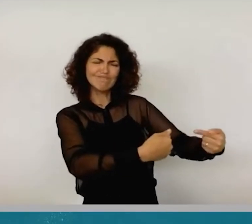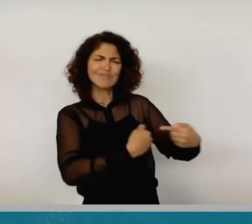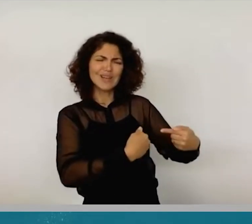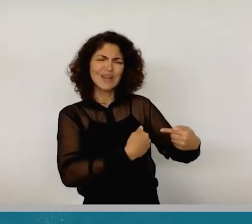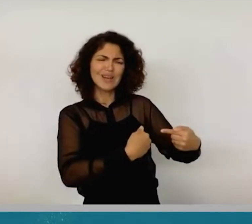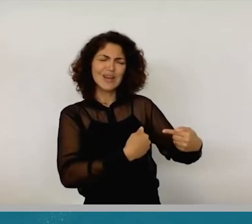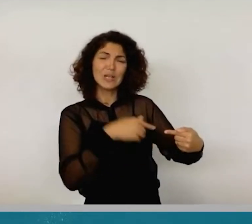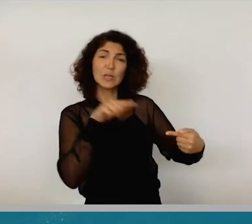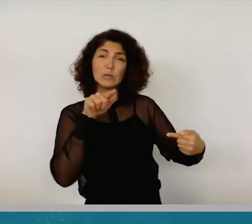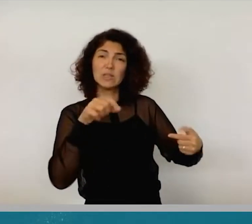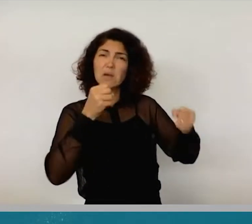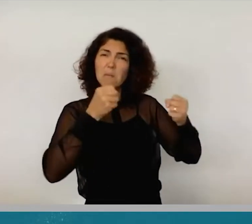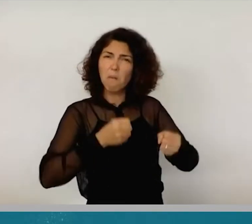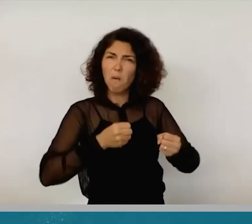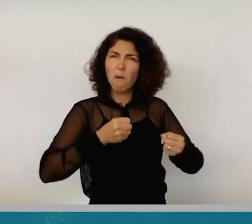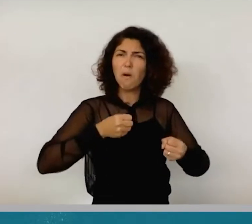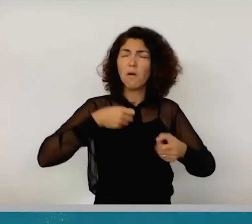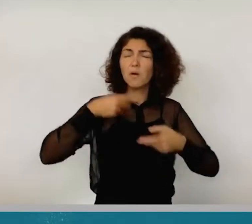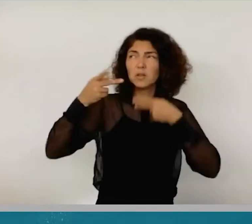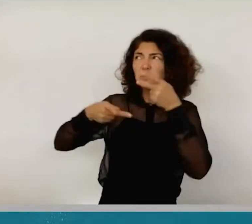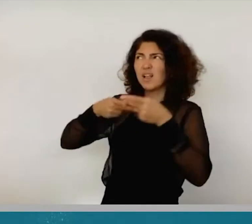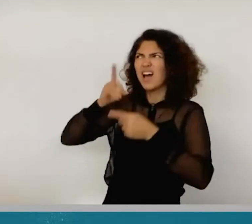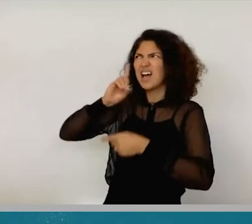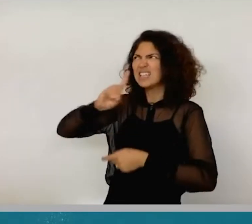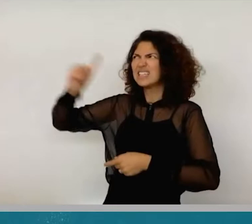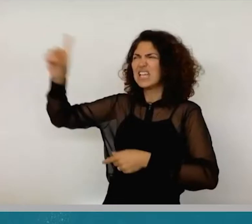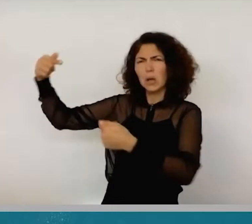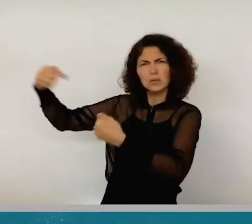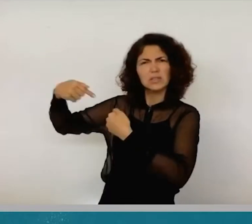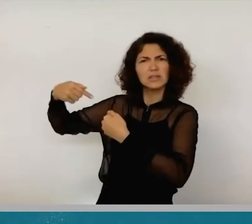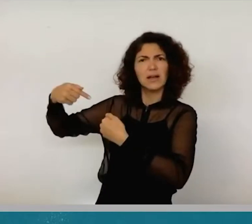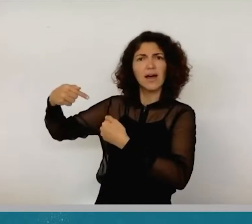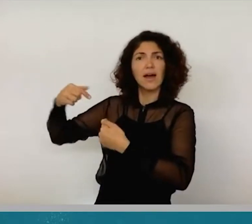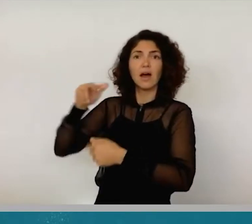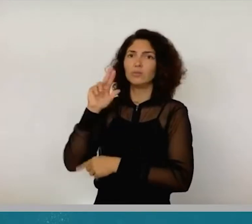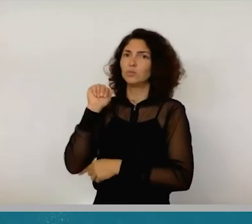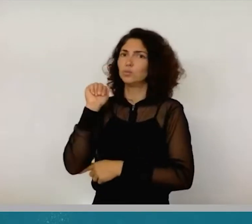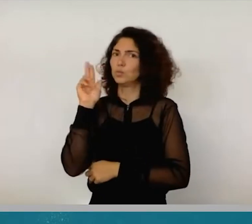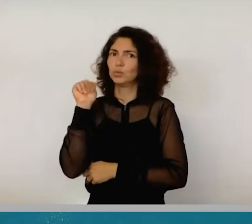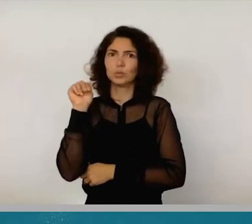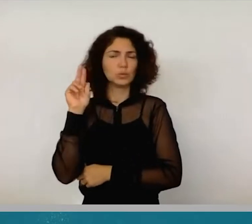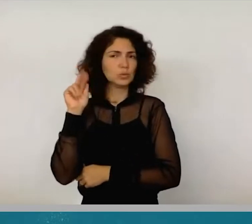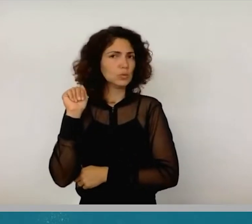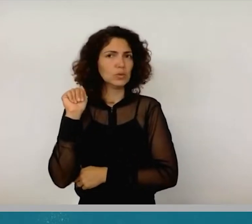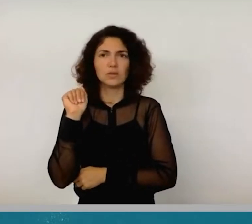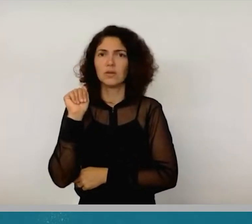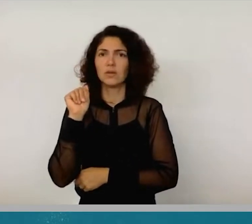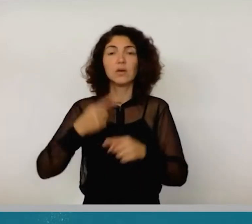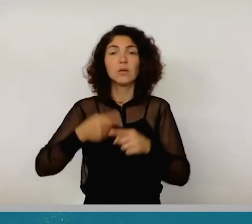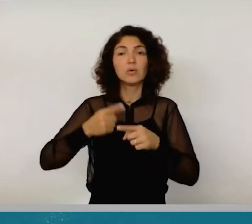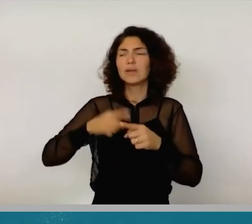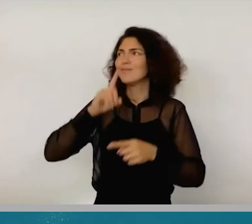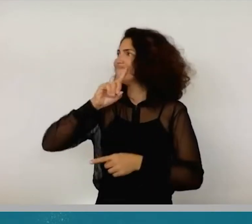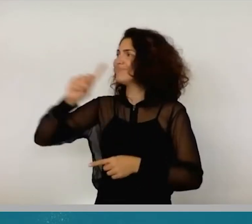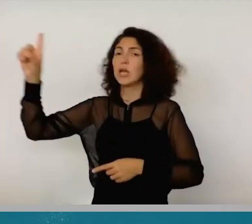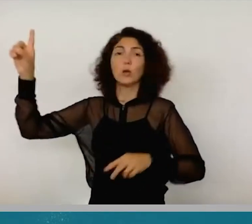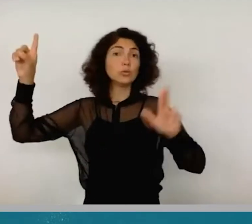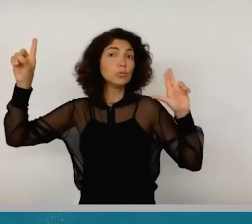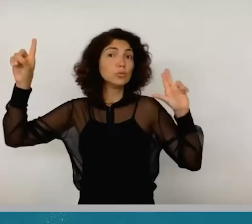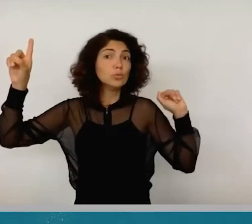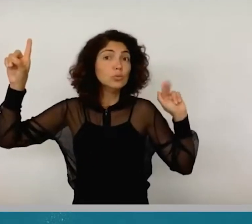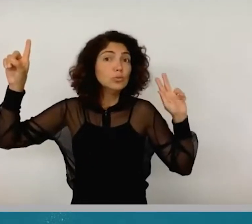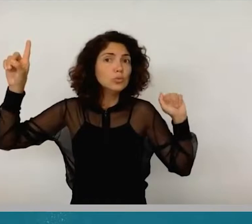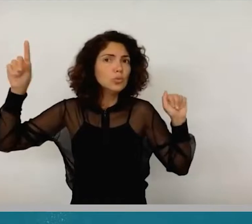ser tentado pelo mal e Ele mesmo a ninguém tenta. Nunca diga, Deus, olha, eu não venci